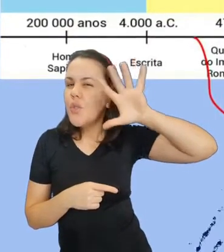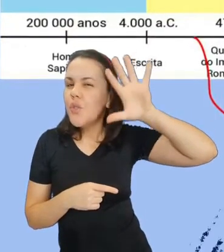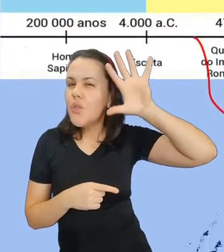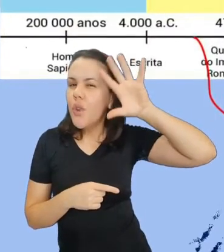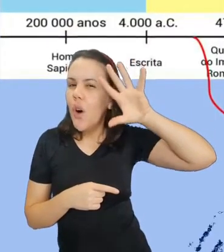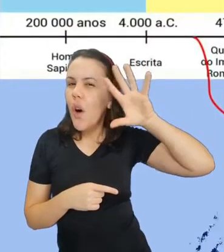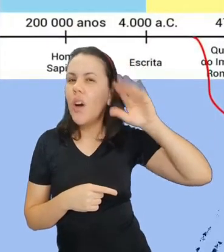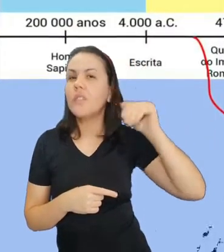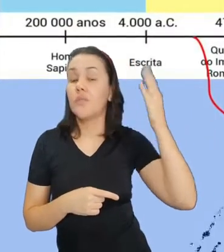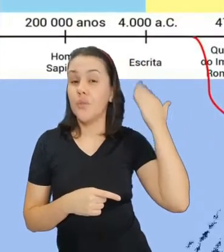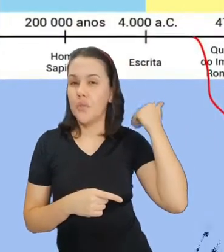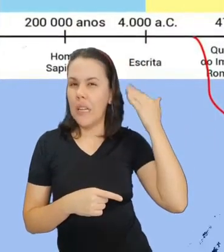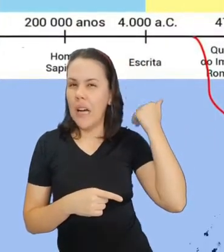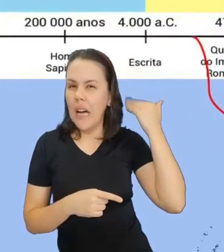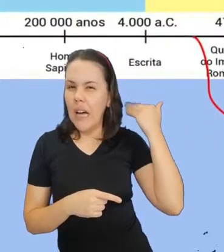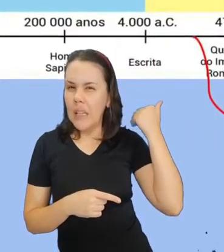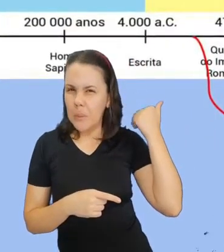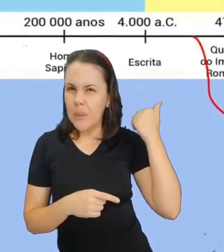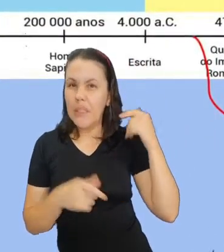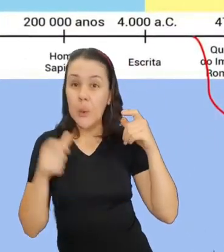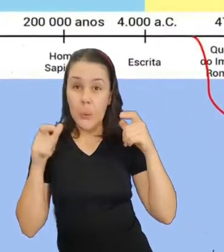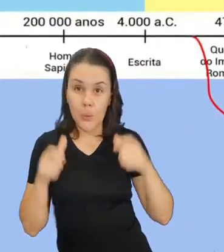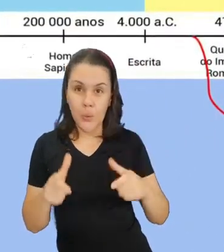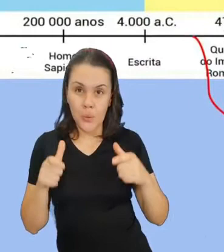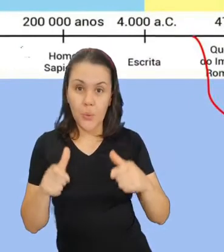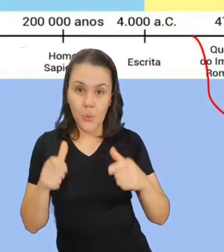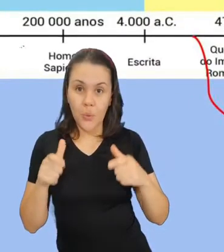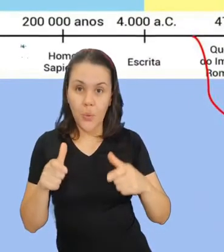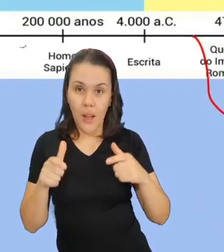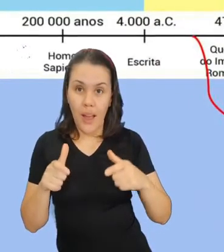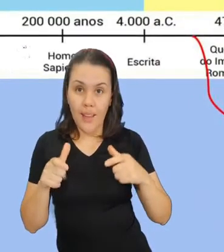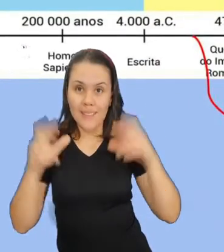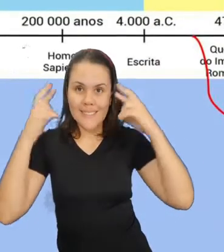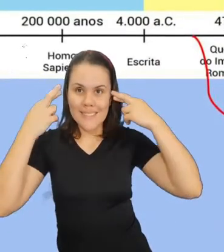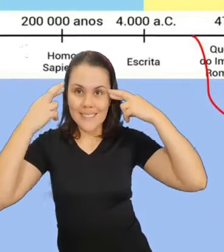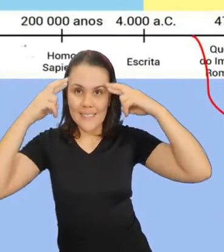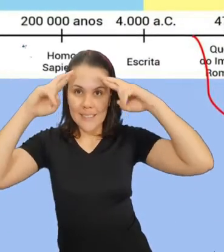Aristóteles era um filósofo muito conhecido, muito famoso lá do passado,